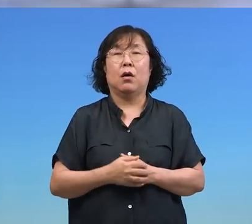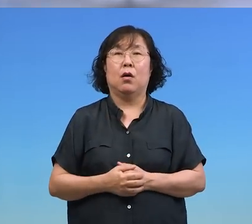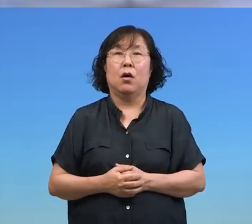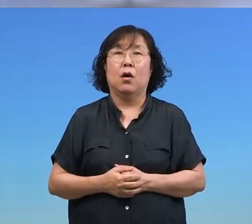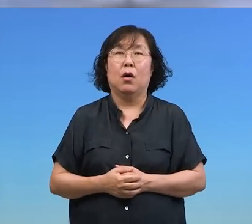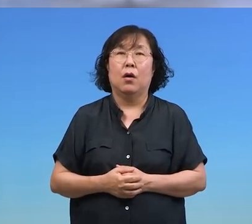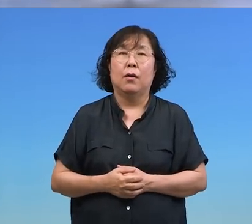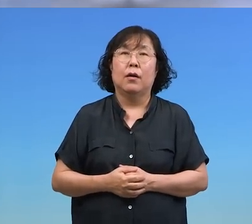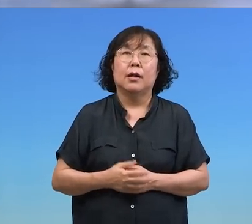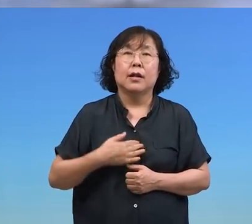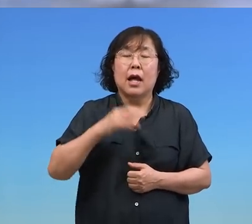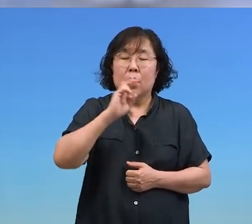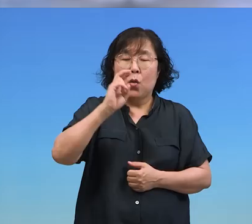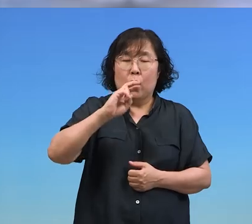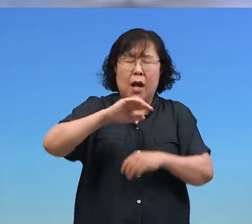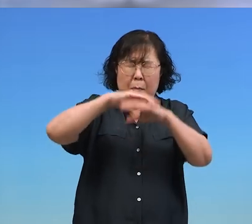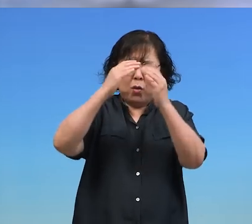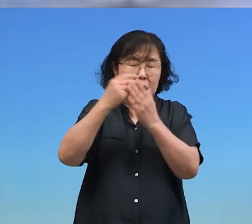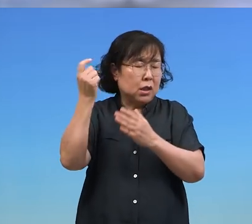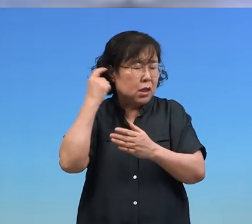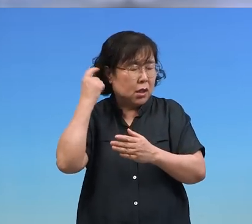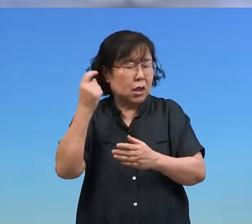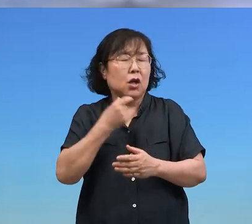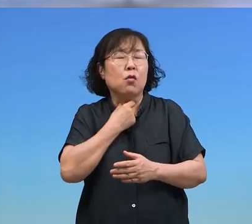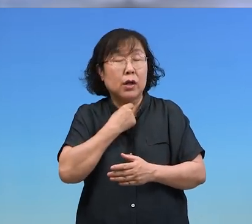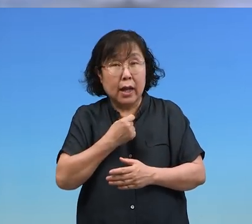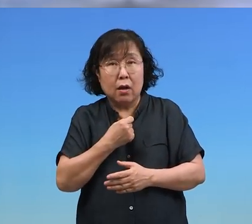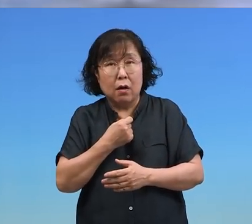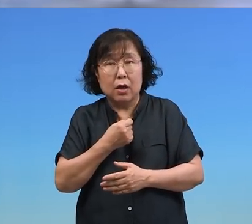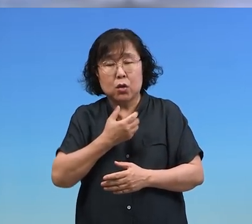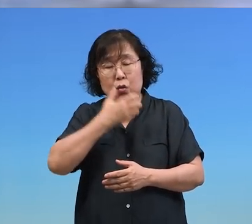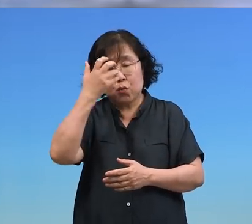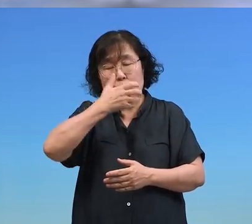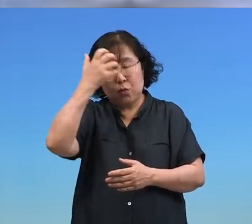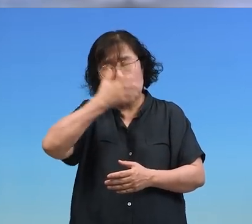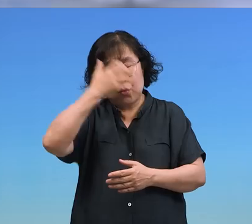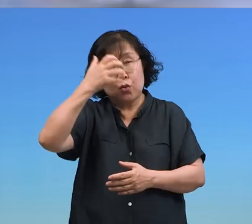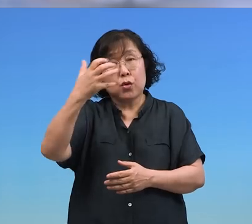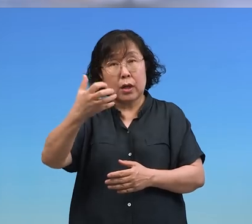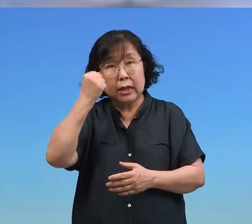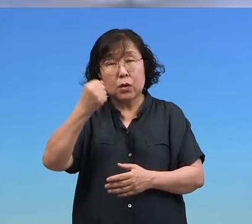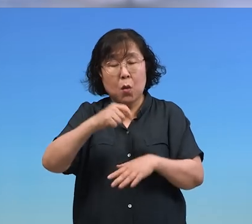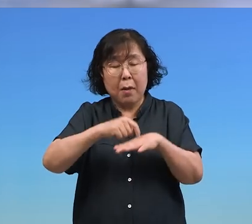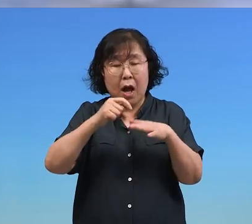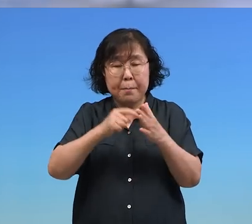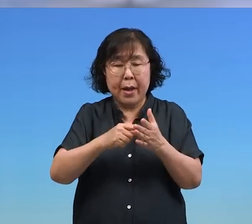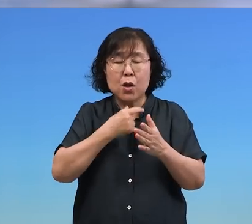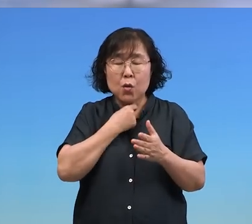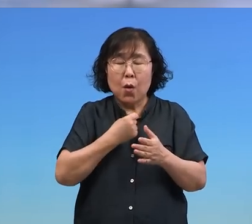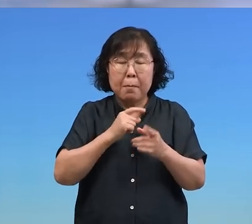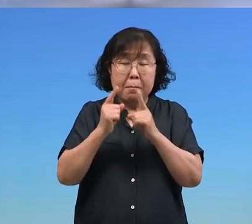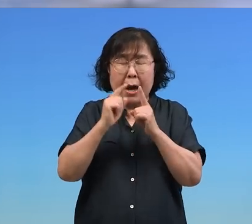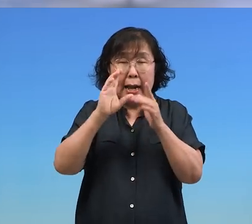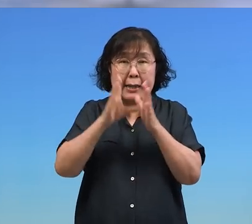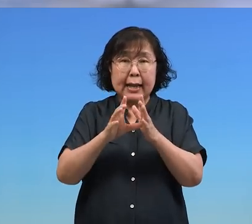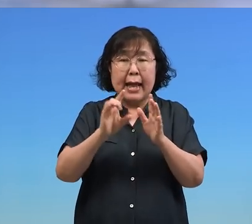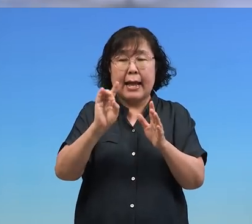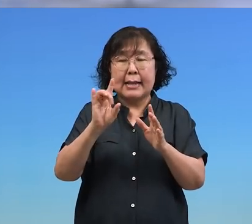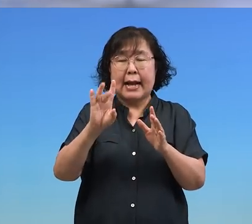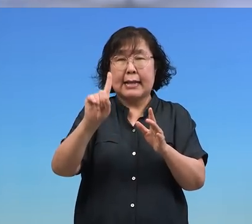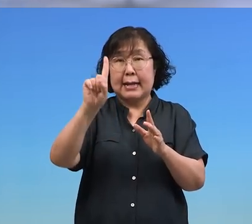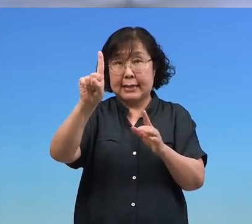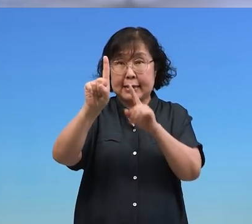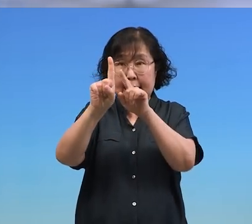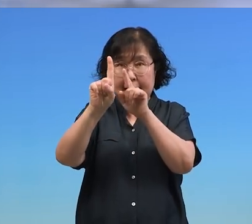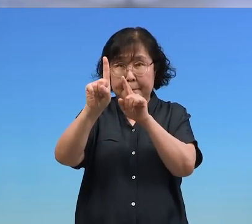노래를 모든 사람들이 다 알면 좋겠습니다 모두가 이렇게 꿈을 꾸며 참 마음의 소원을 말할 때 한